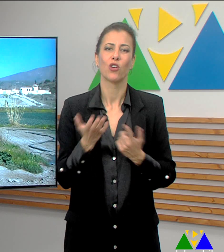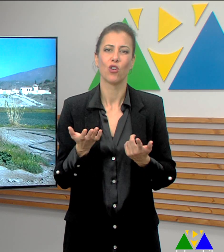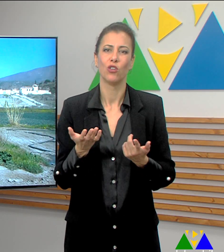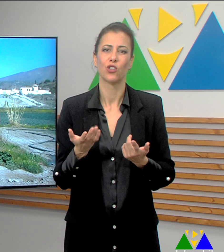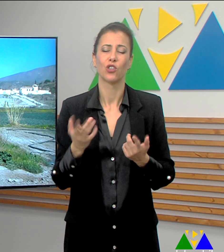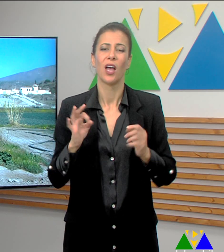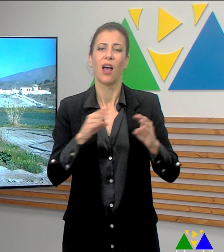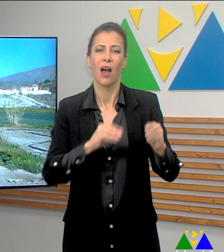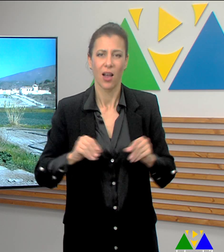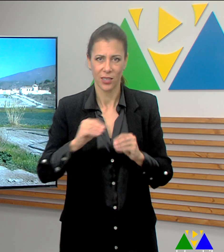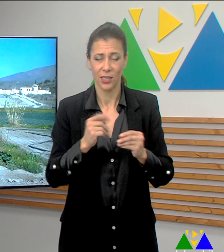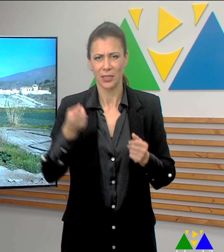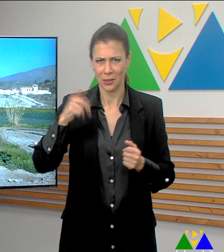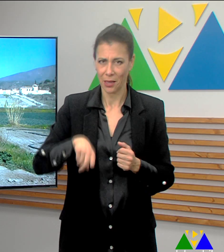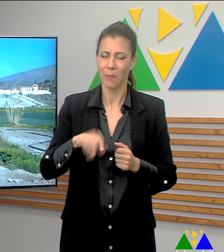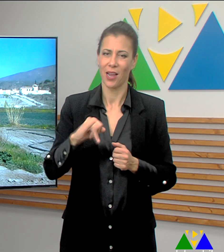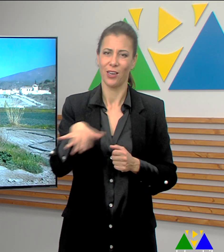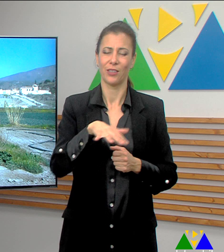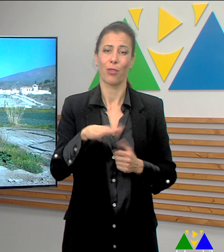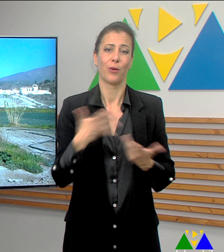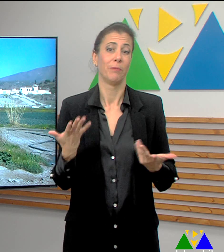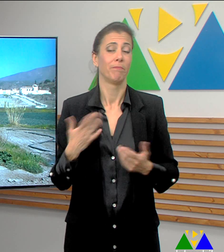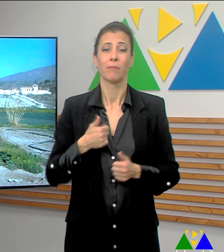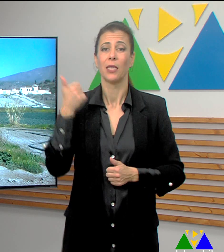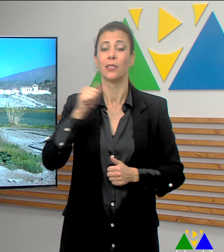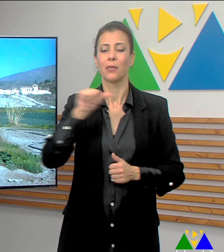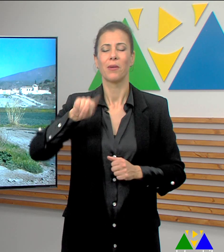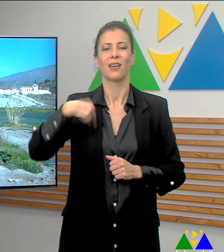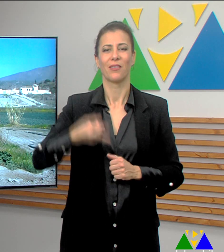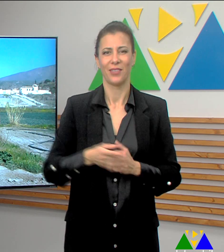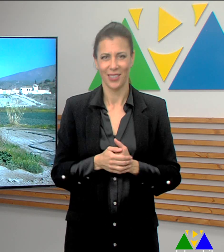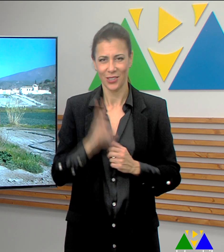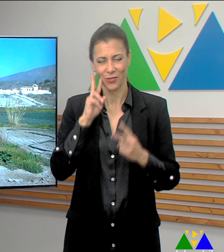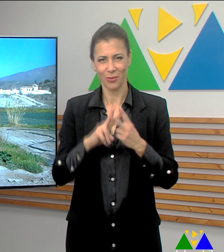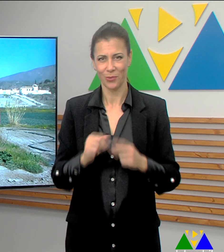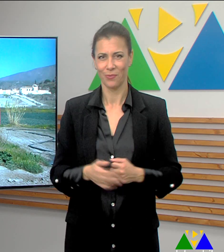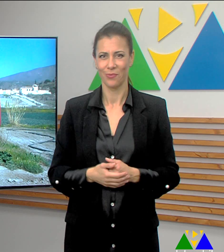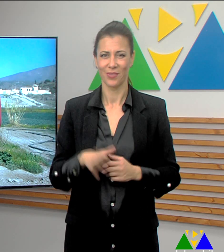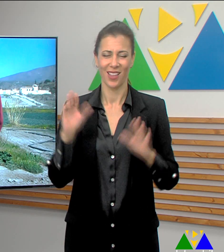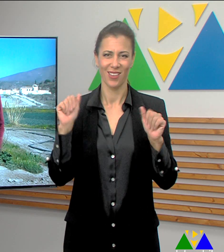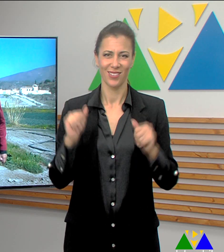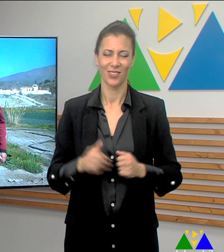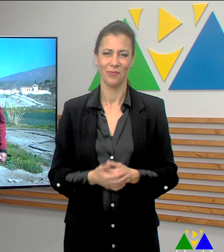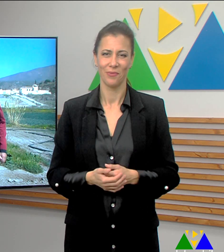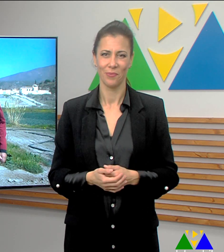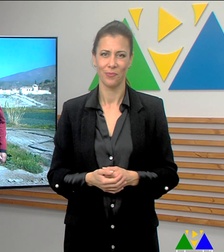harina, ¿no?, que también estaban en esta zona. Así que la semana que viene más. Hasta la semana que viene. Adiós.